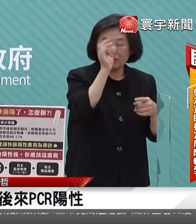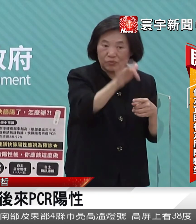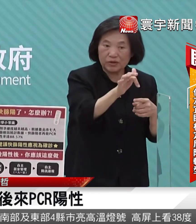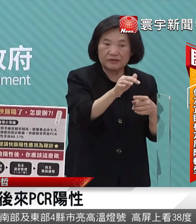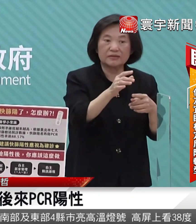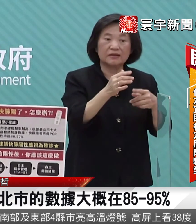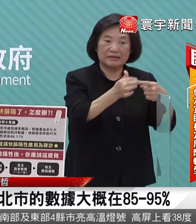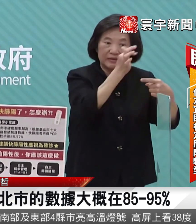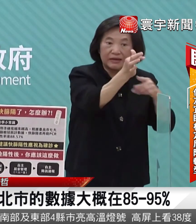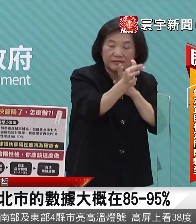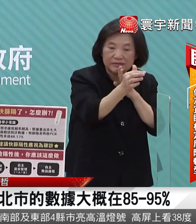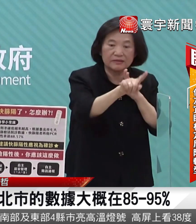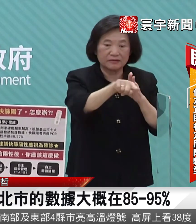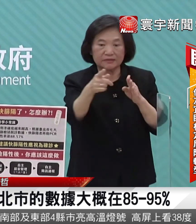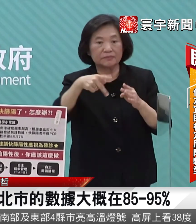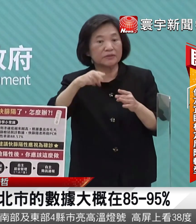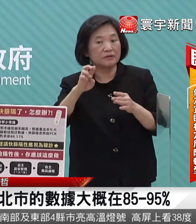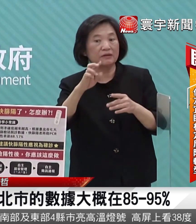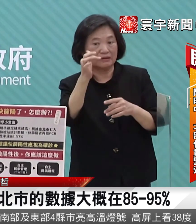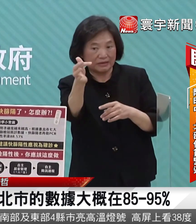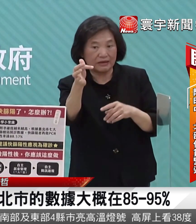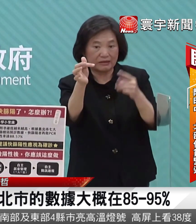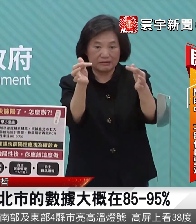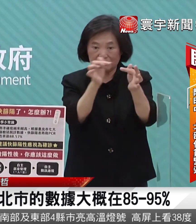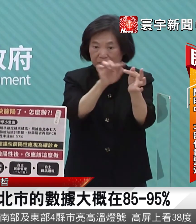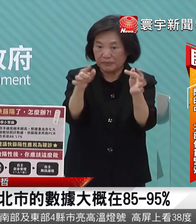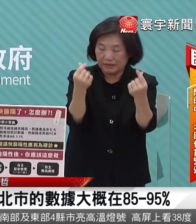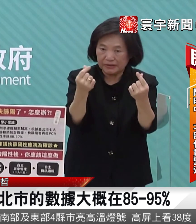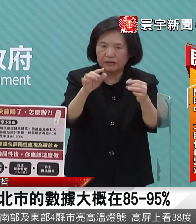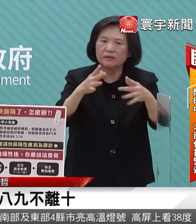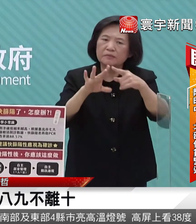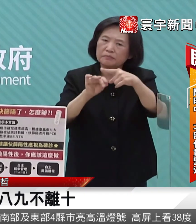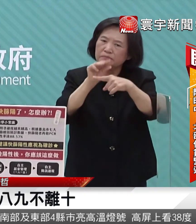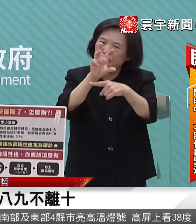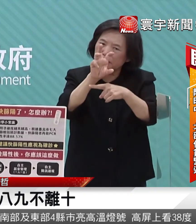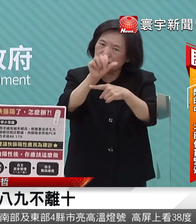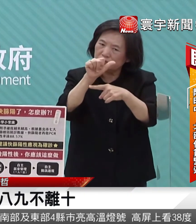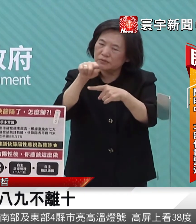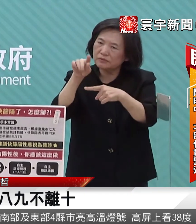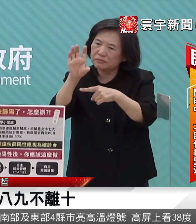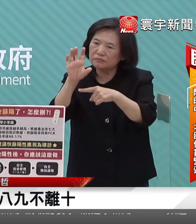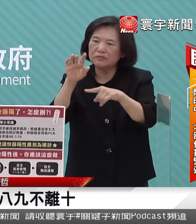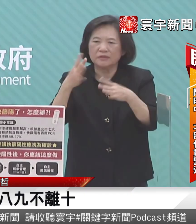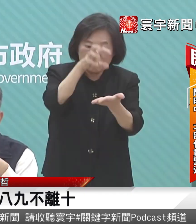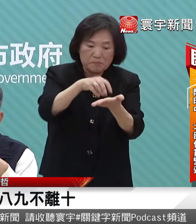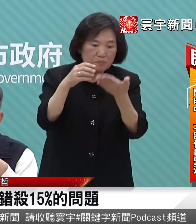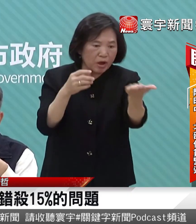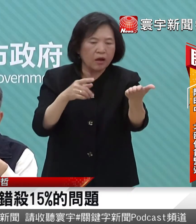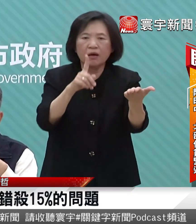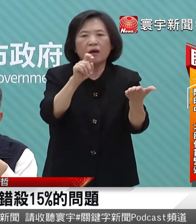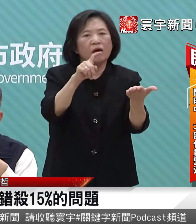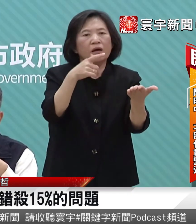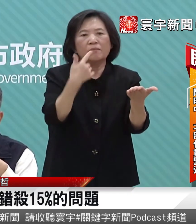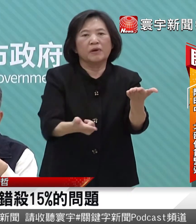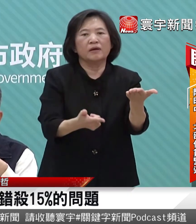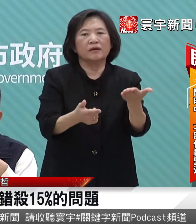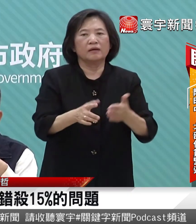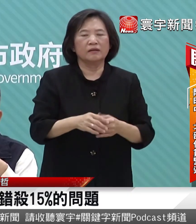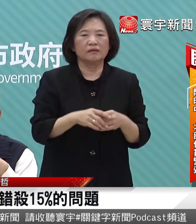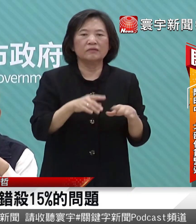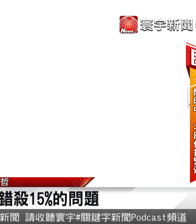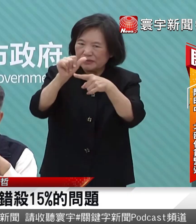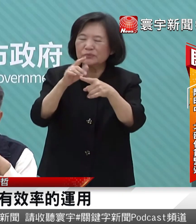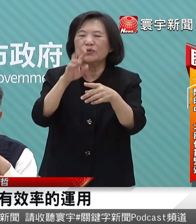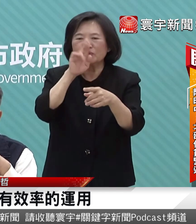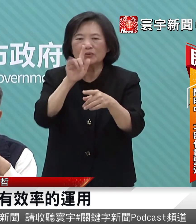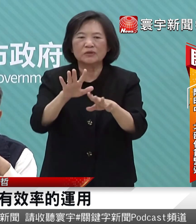性，在我们台北市的数据大概在85%到90%。所以就是八九不离十的哈，当然会有错杀15%的问题